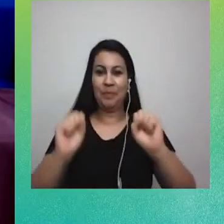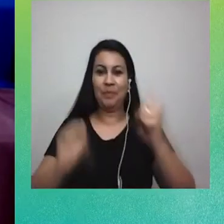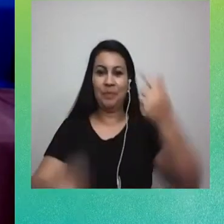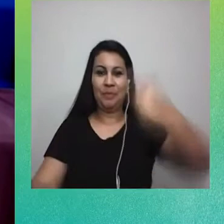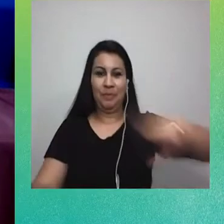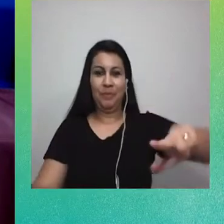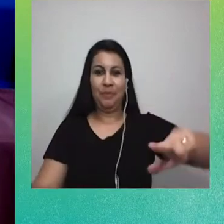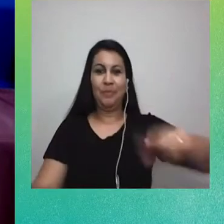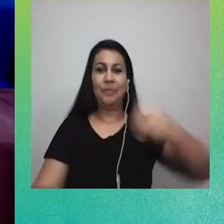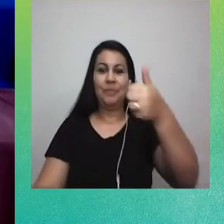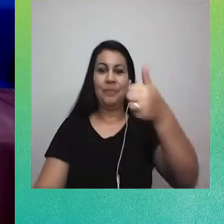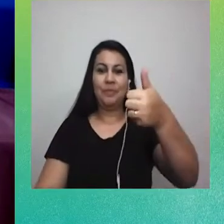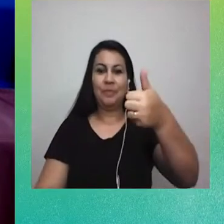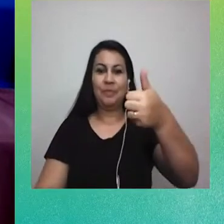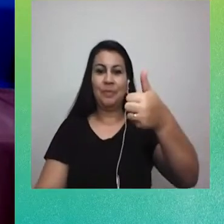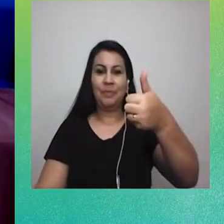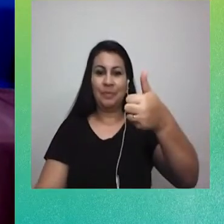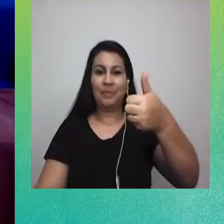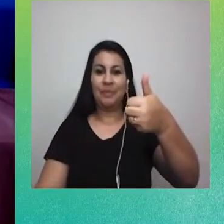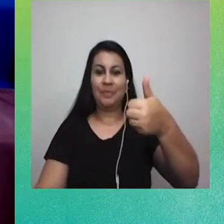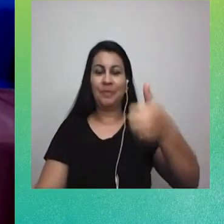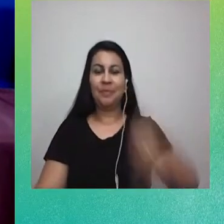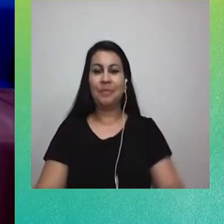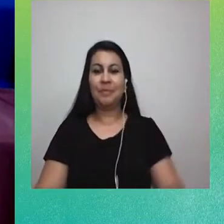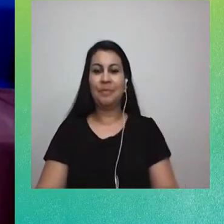A imagem vai aumentar.